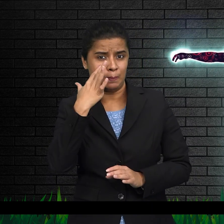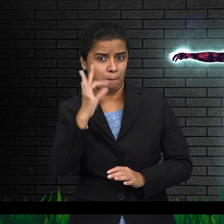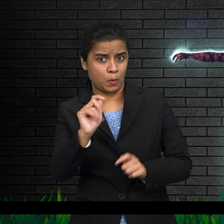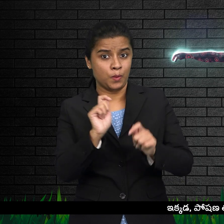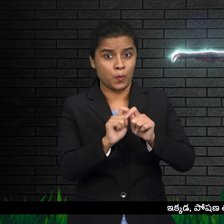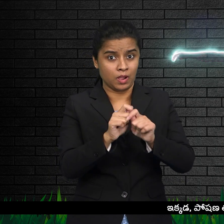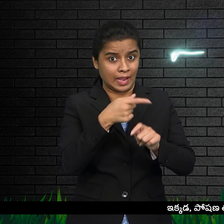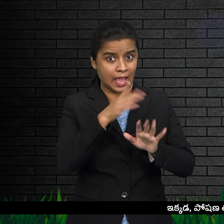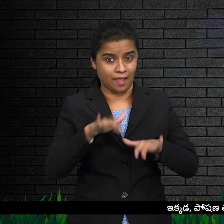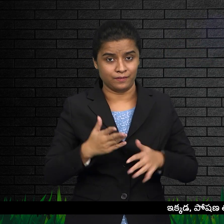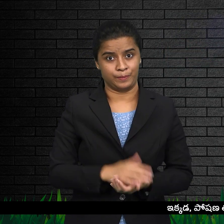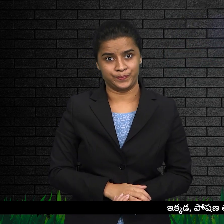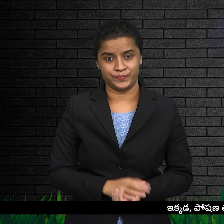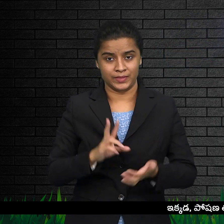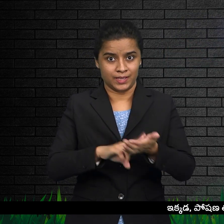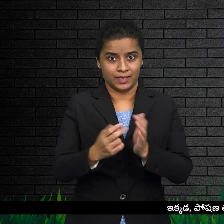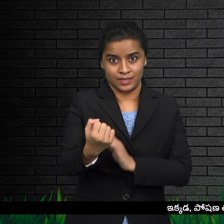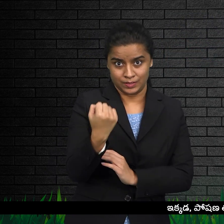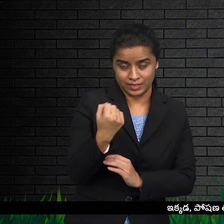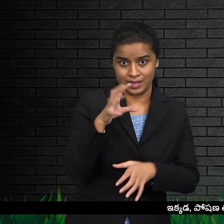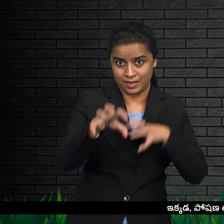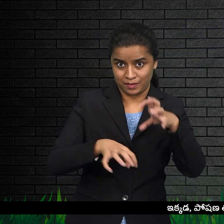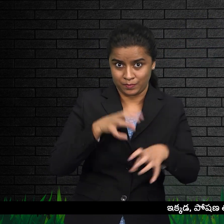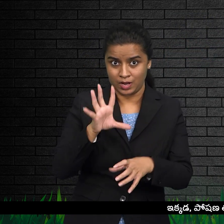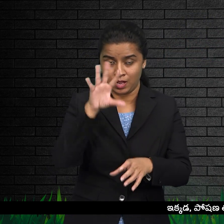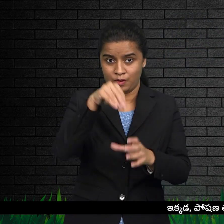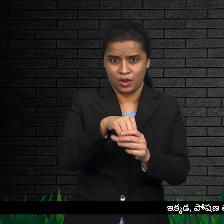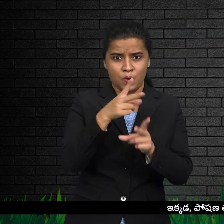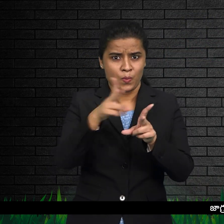అవును, ఇక్కడ పోషణ తనదైన పాత్ర పోషిస్తుంది.